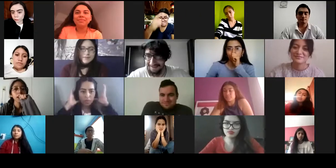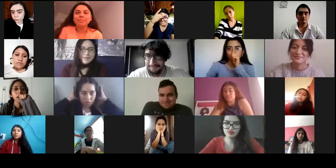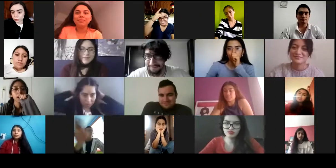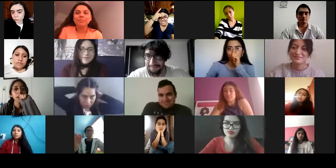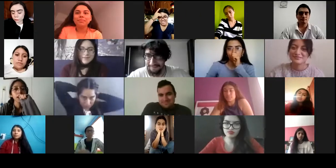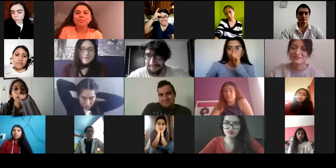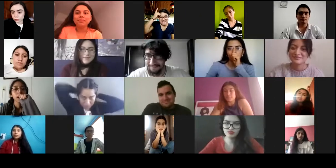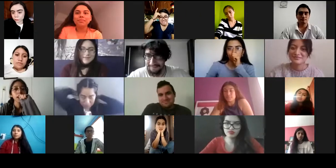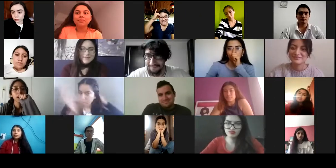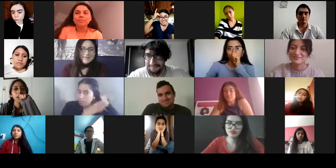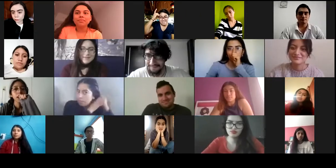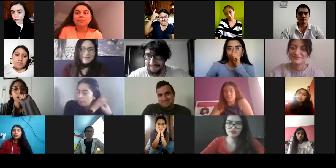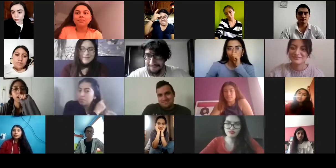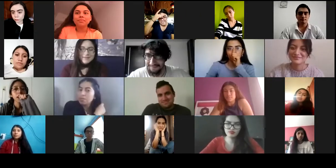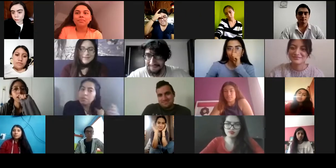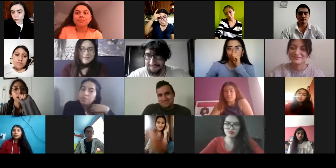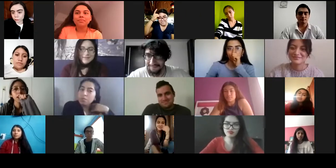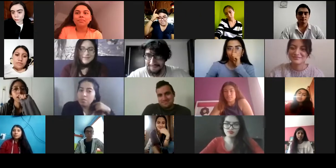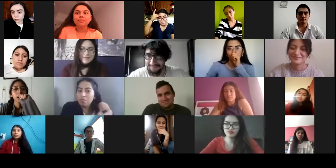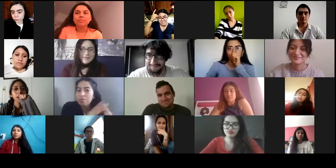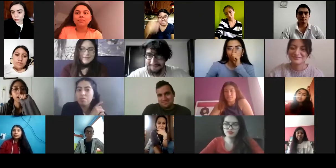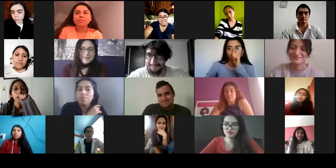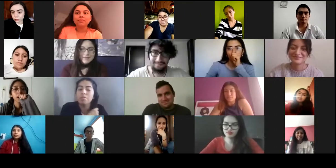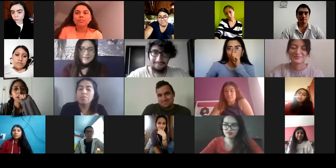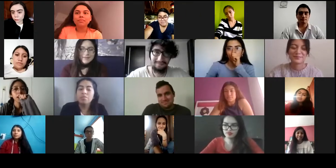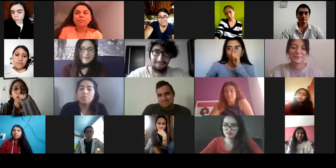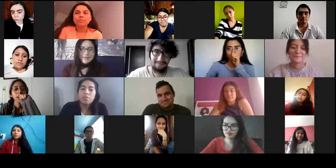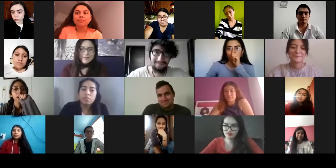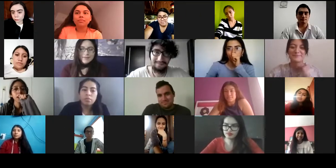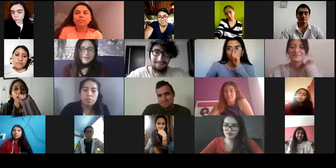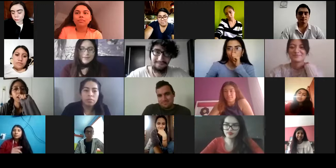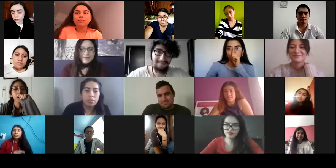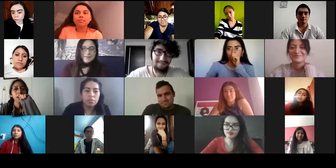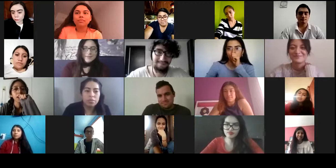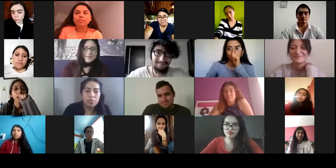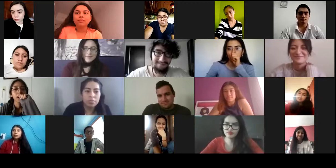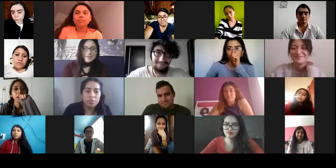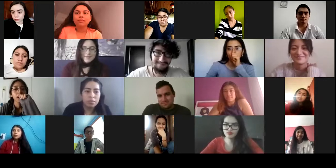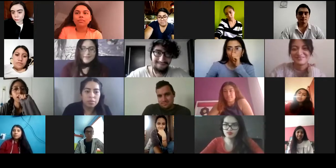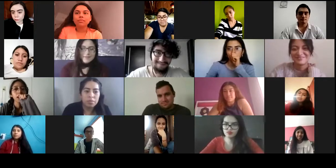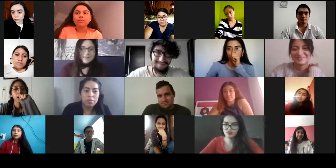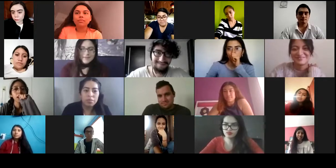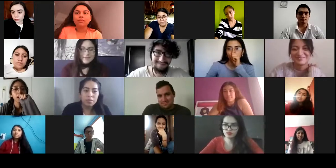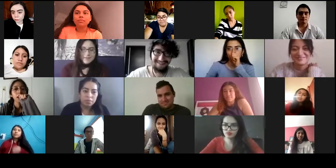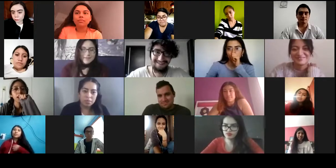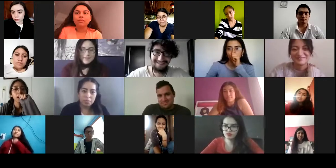elegiste alguna? Te dice que la primera o la segunda. Estoy entendiendo entre mis cejas y mis lentes.